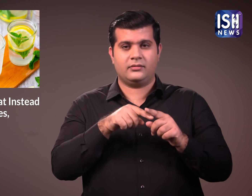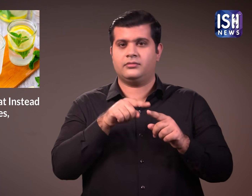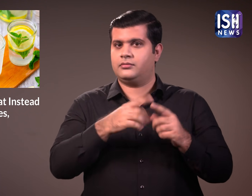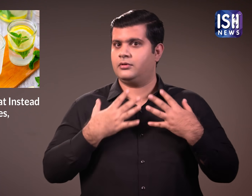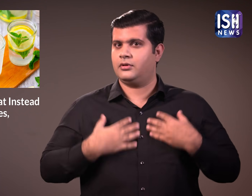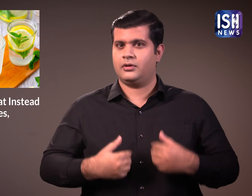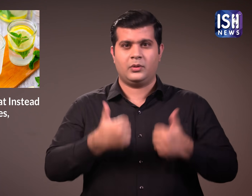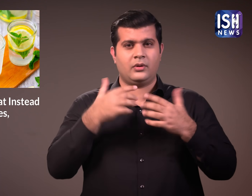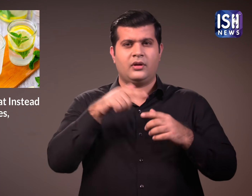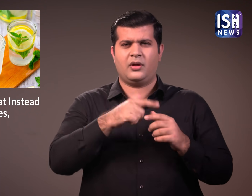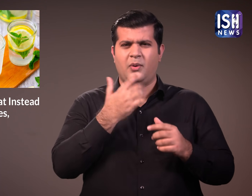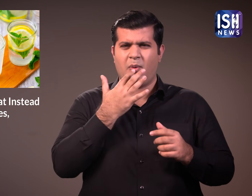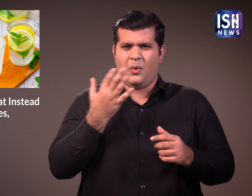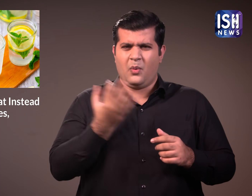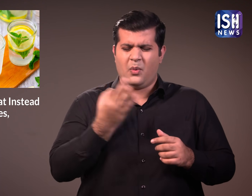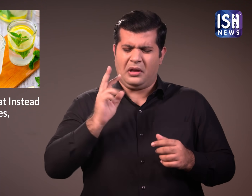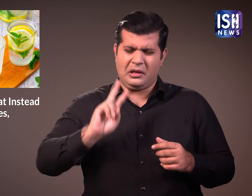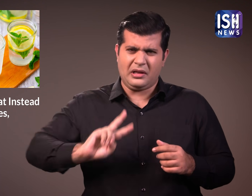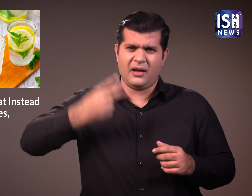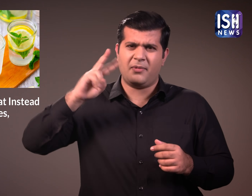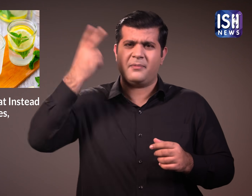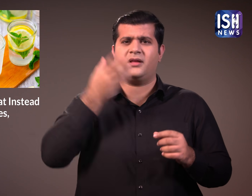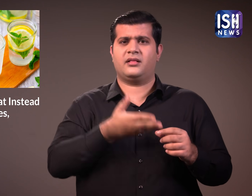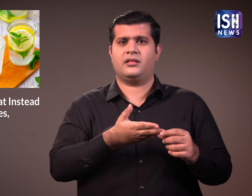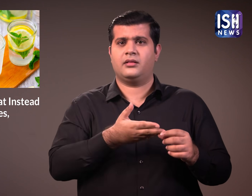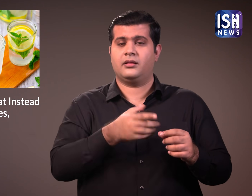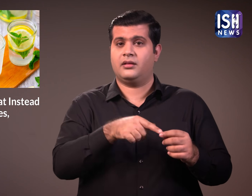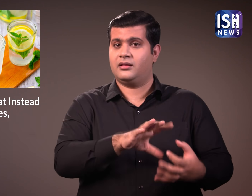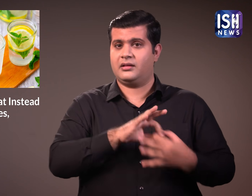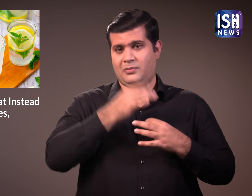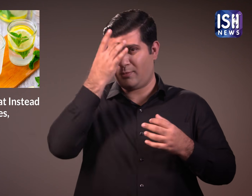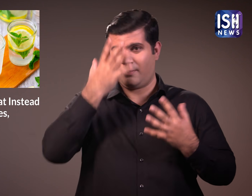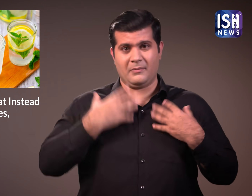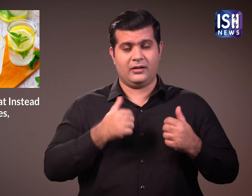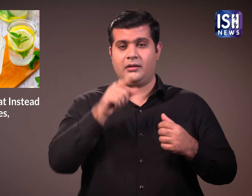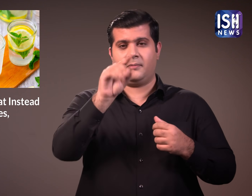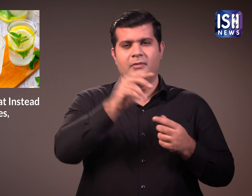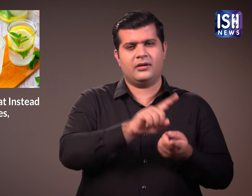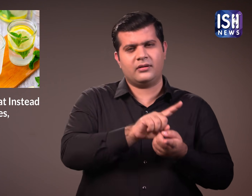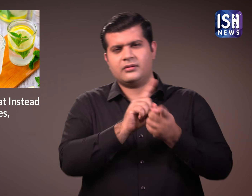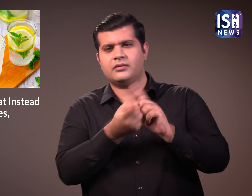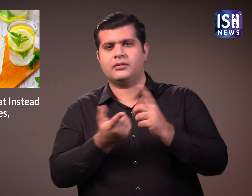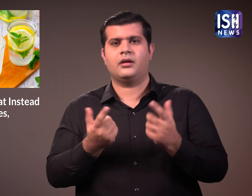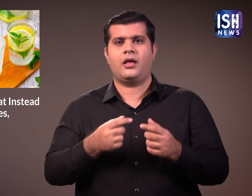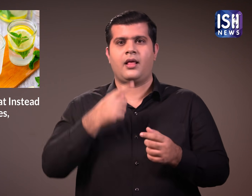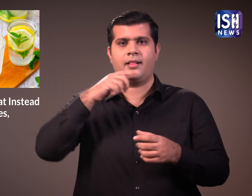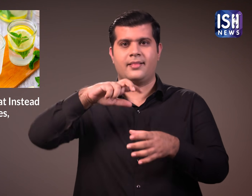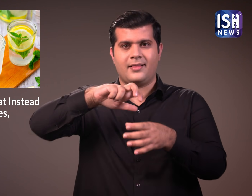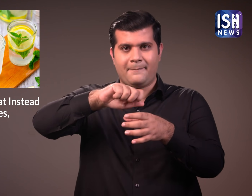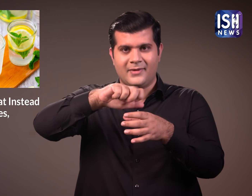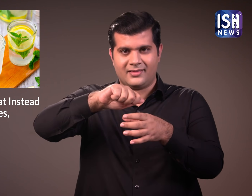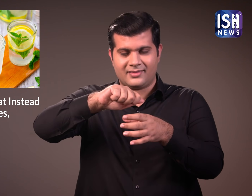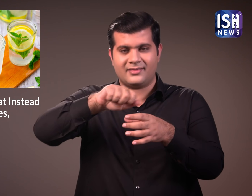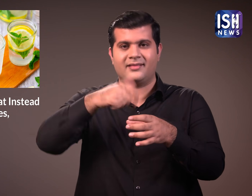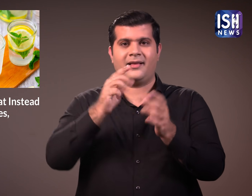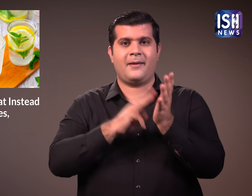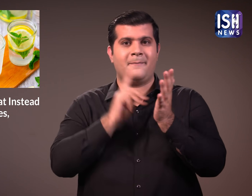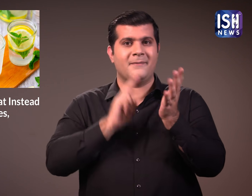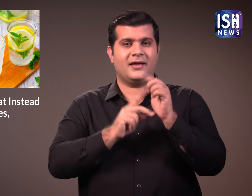हाला कि यह बहुत अस्वास्थेकर है क्योंकि इसमें बहुत अथिक चीनी होती है। इसके बजाए आप कुछ पुदीने के साथ निम्बु का पानी